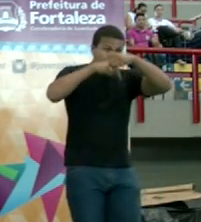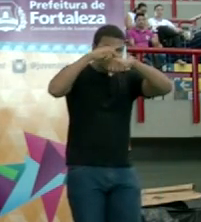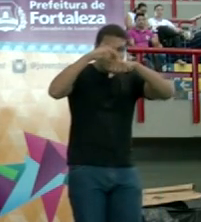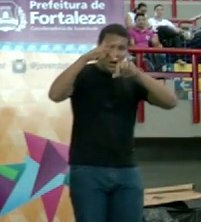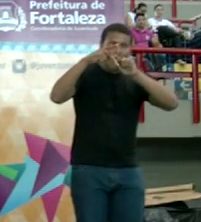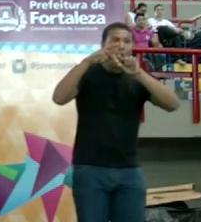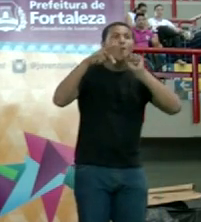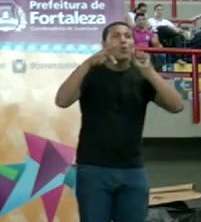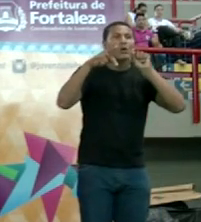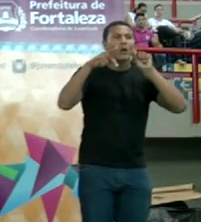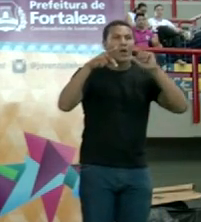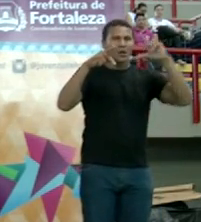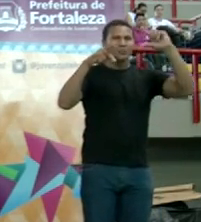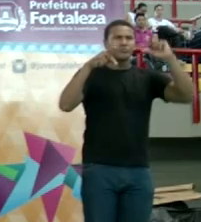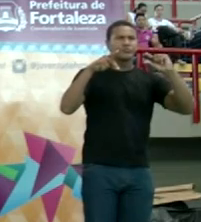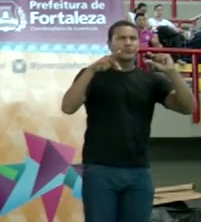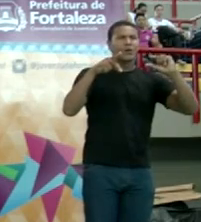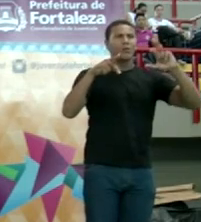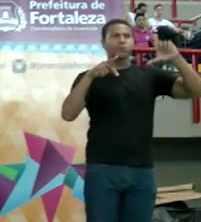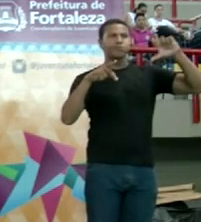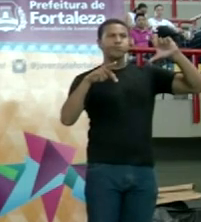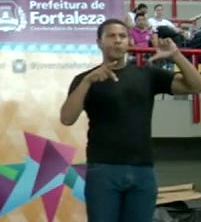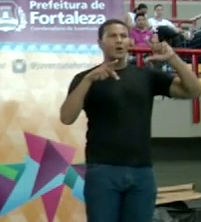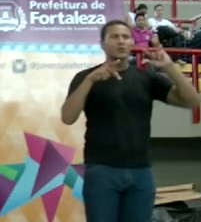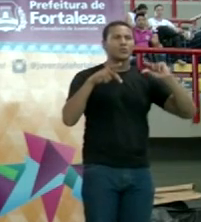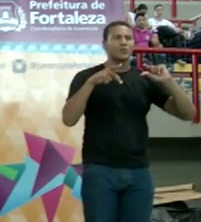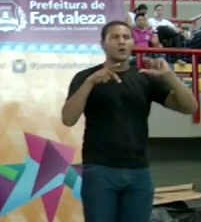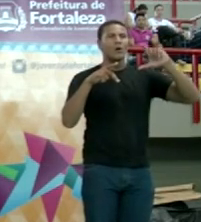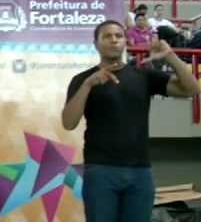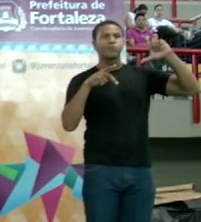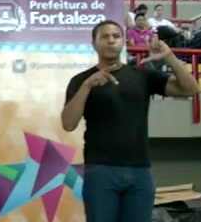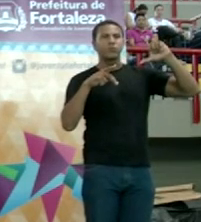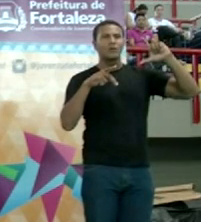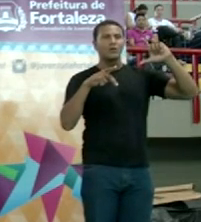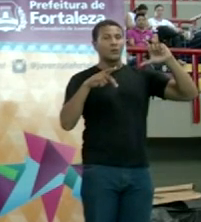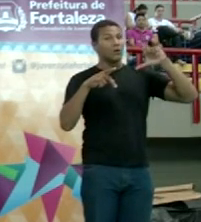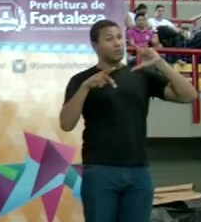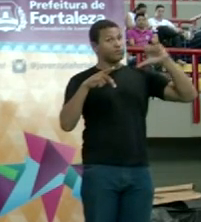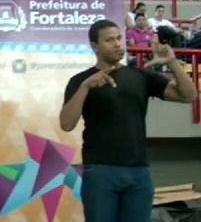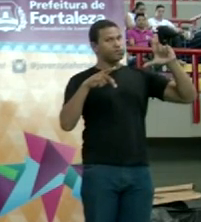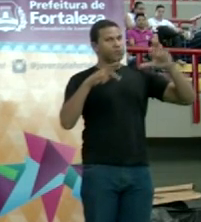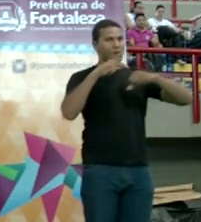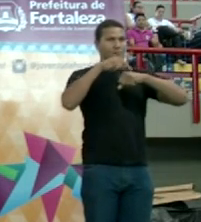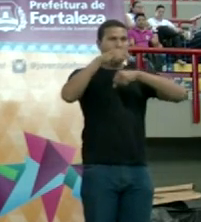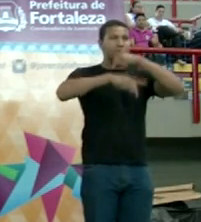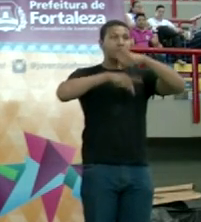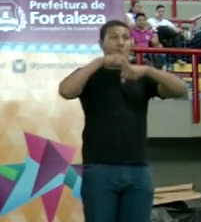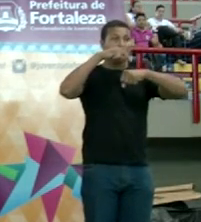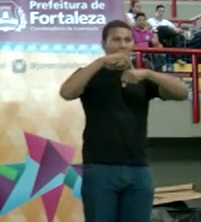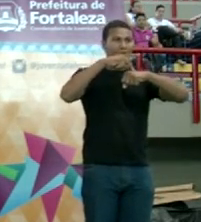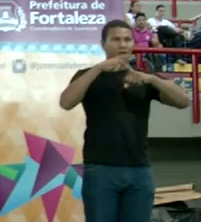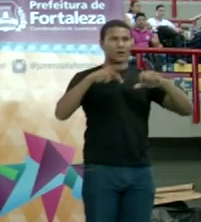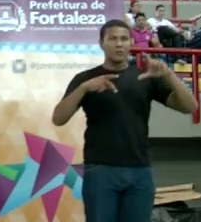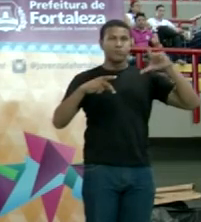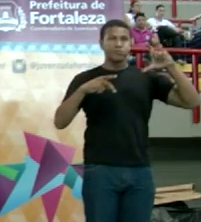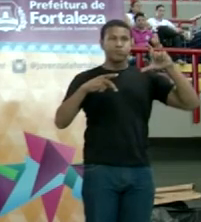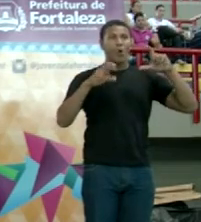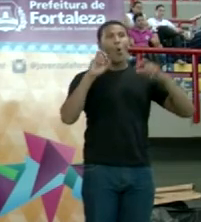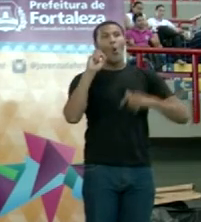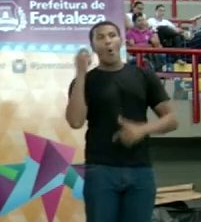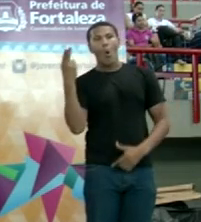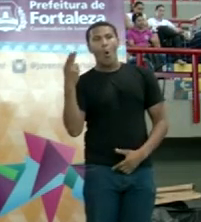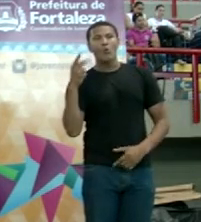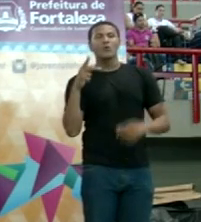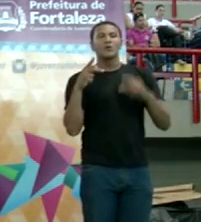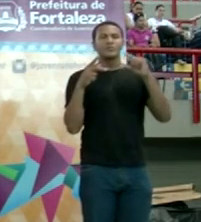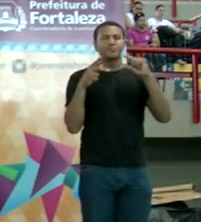Vamos aprender uma técnicazinha. Quando é que eu sei que país é com P maiúsculo e país é com P